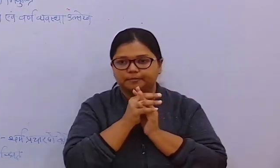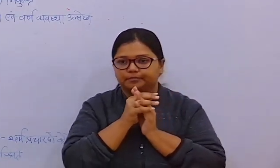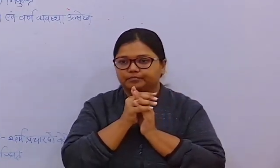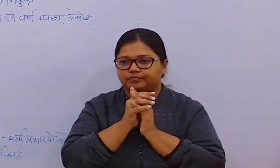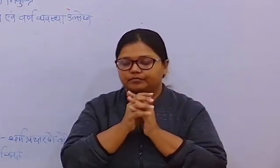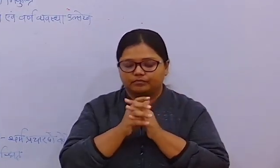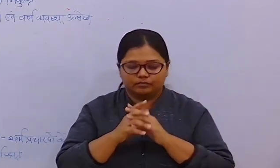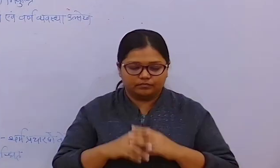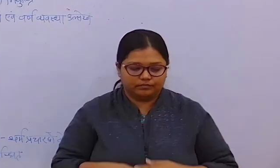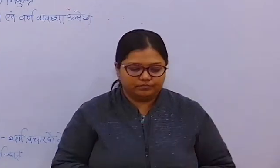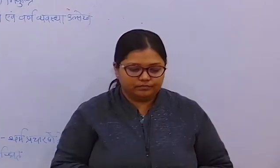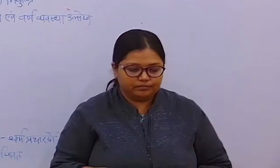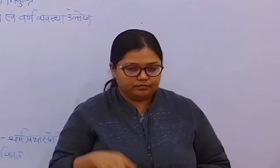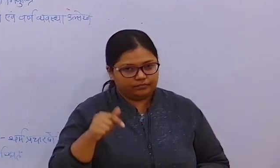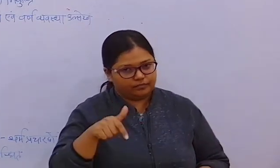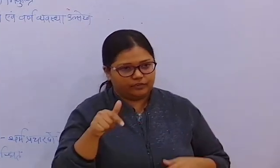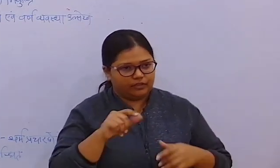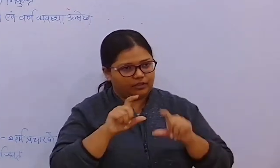यहां तक सबका हो गया।